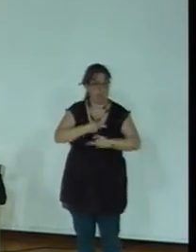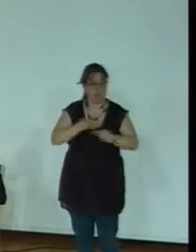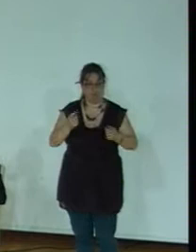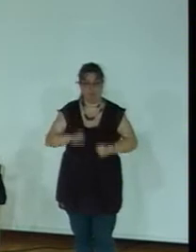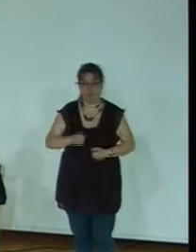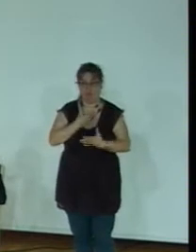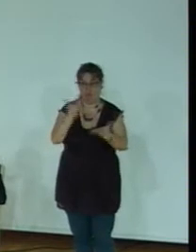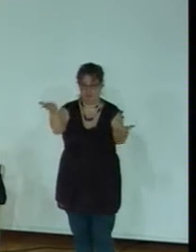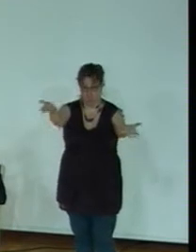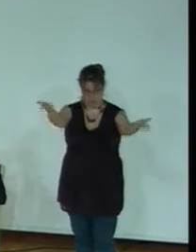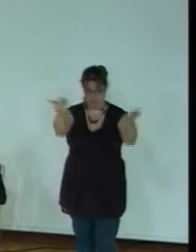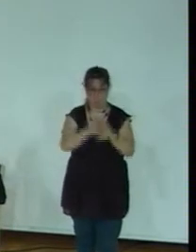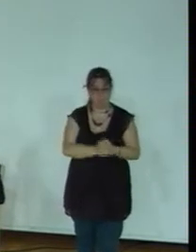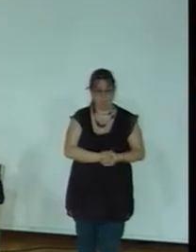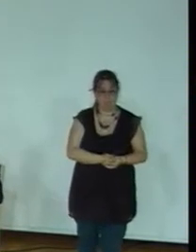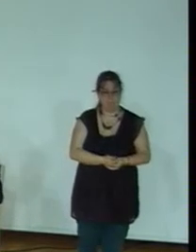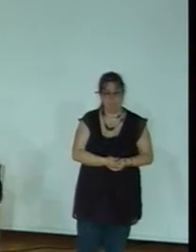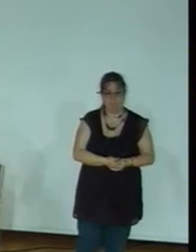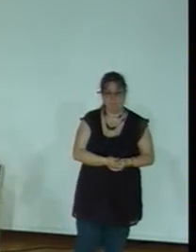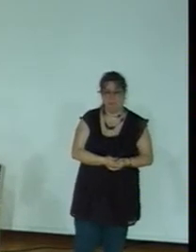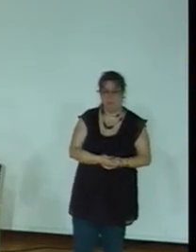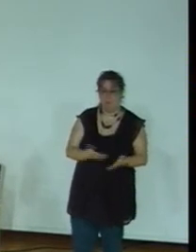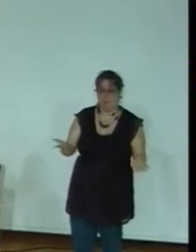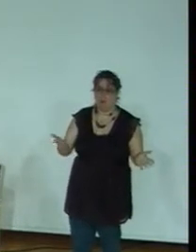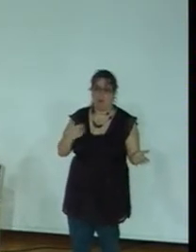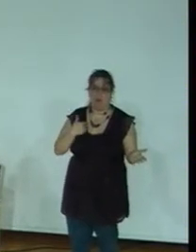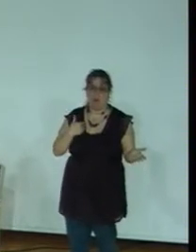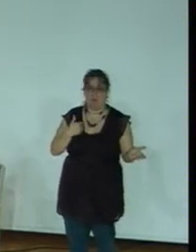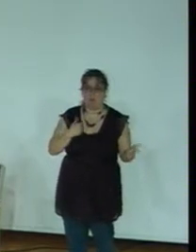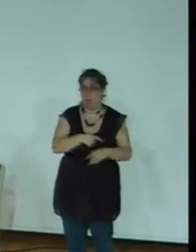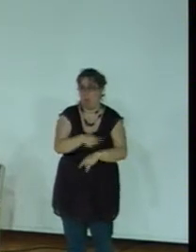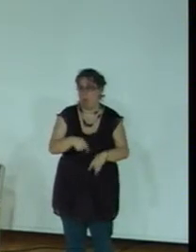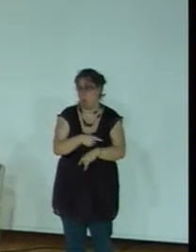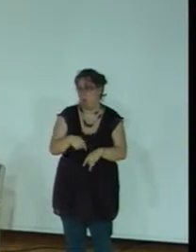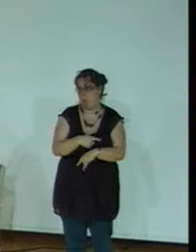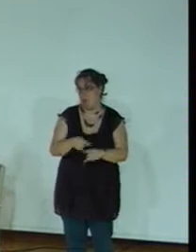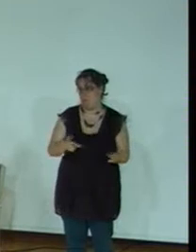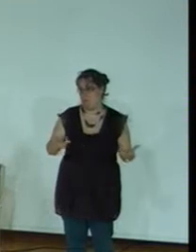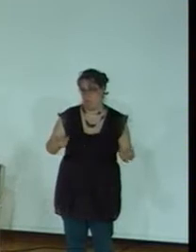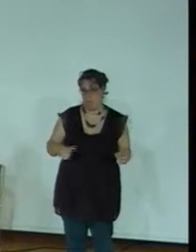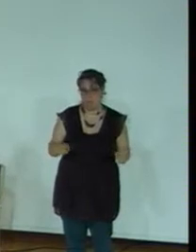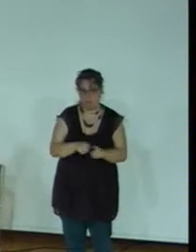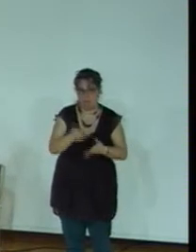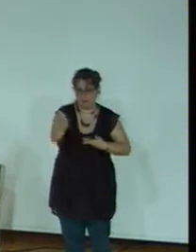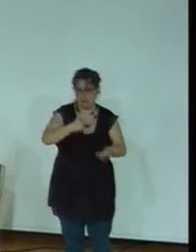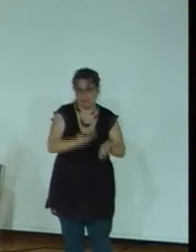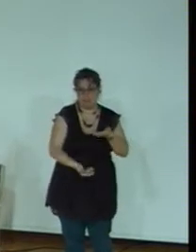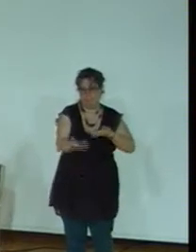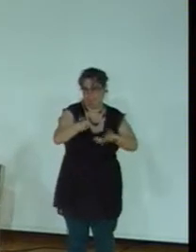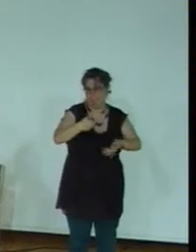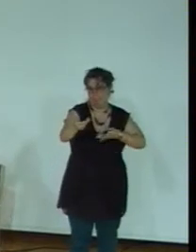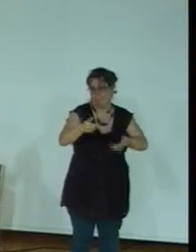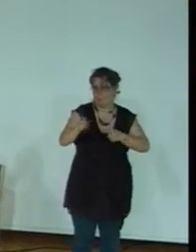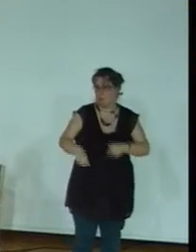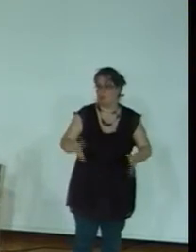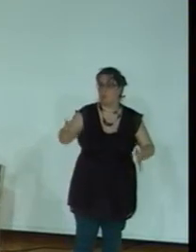Donc, à vous la parole. On a estimé qu'il était important que justement vous ayez le plus possible la possibilité de poser des questions. Donc monsieur,